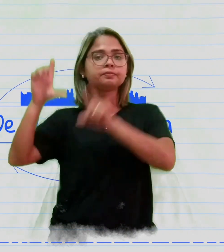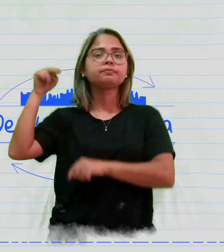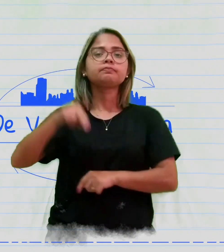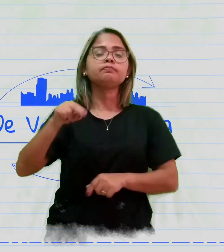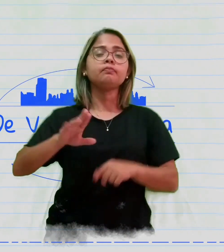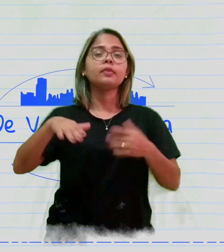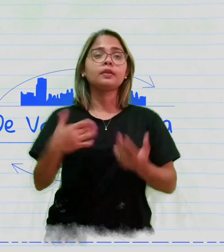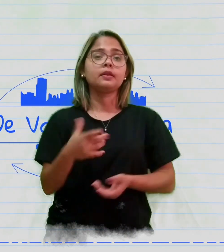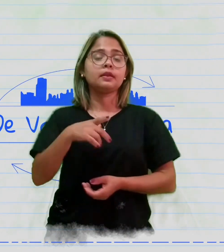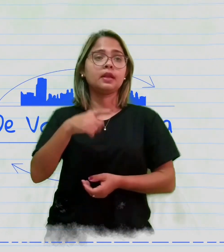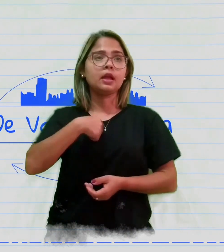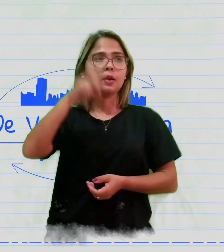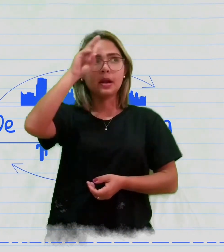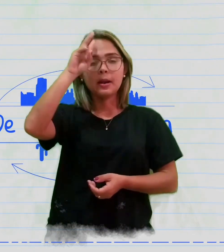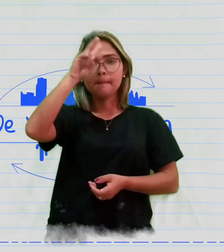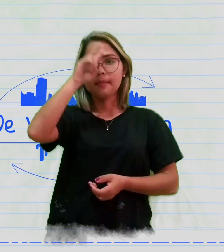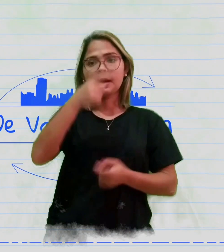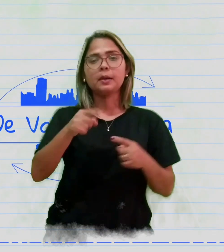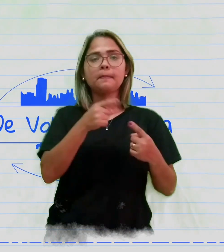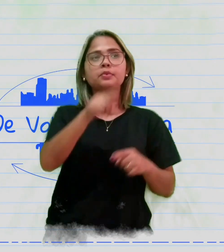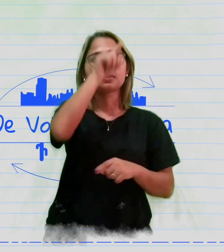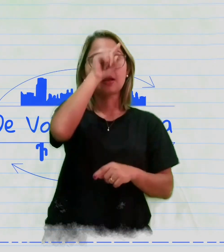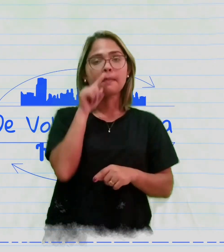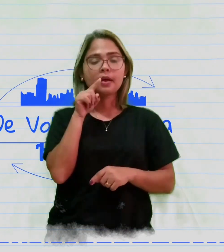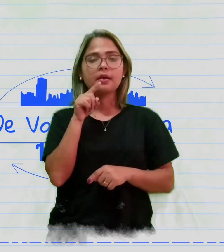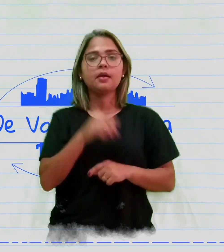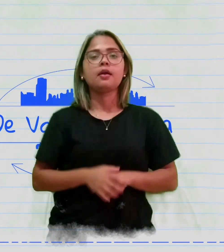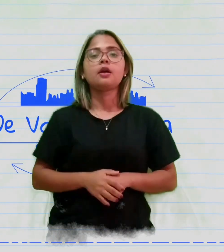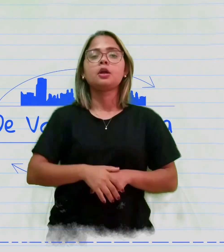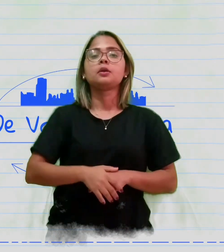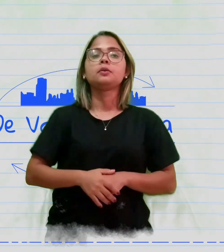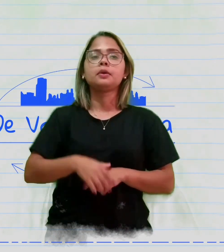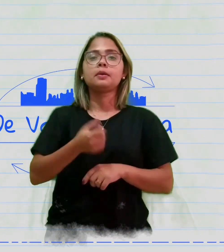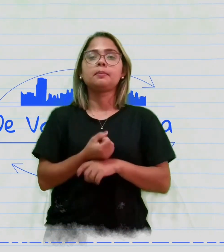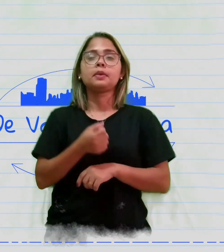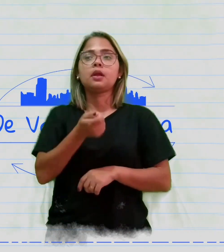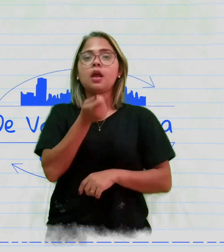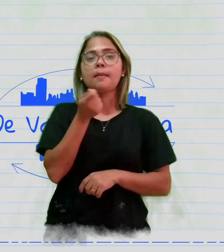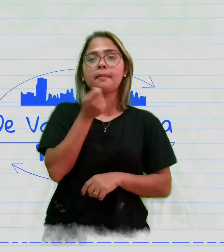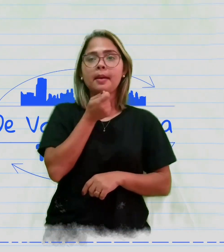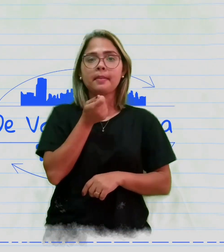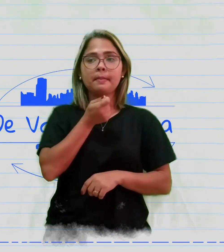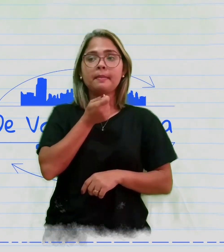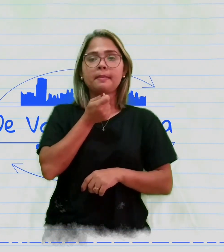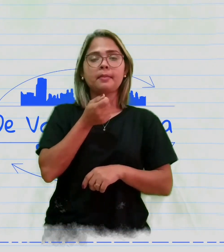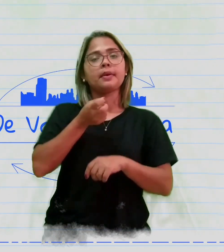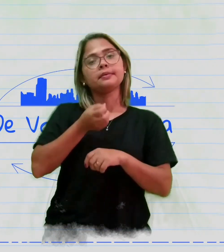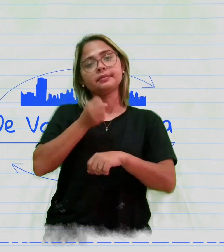à minha frente? Amarelo. E eu, interessante. Mandei milhares de áudios para Jandê. E estamos aqui